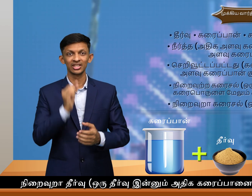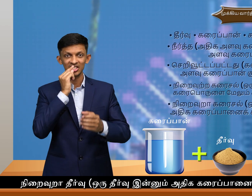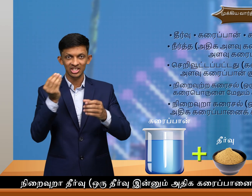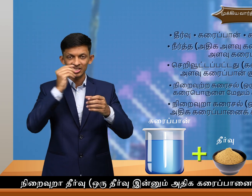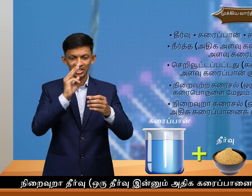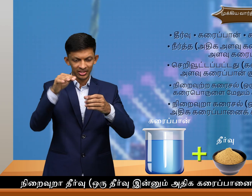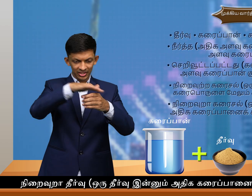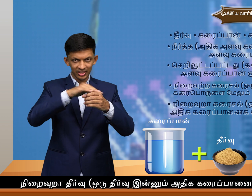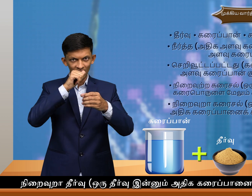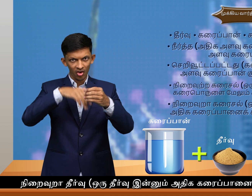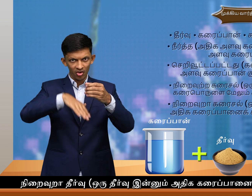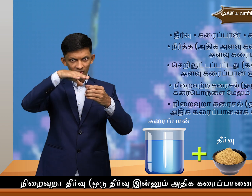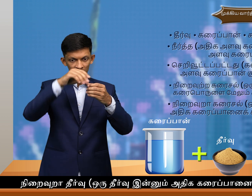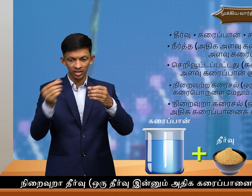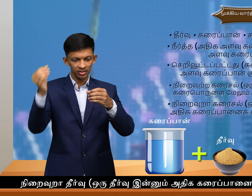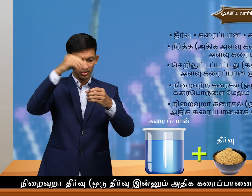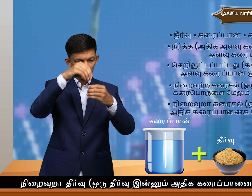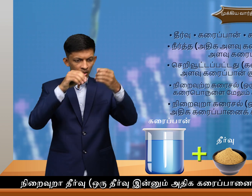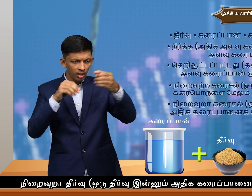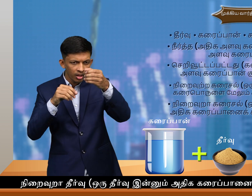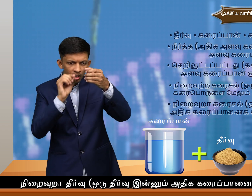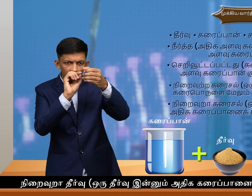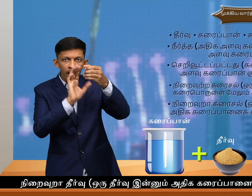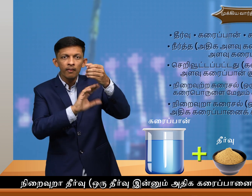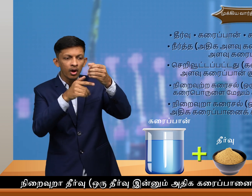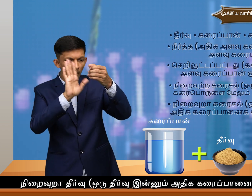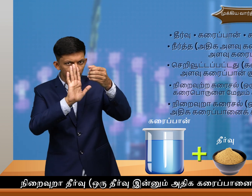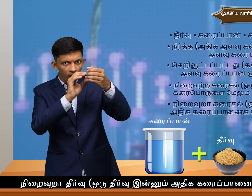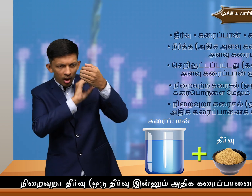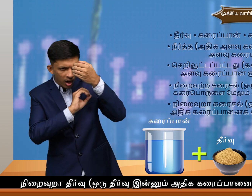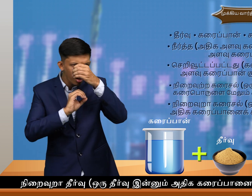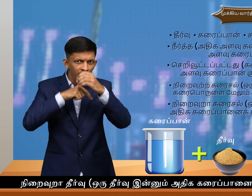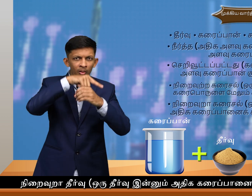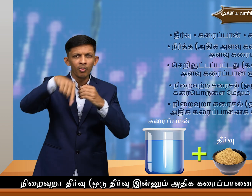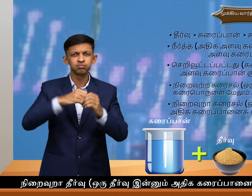நிறைவுறா கரைசல் அதாவது ஒரு கரைசல் இன்னும் அதிக கரைப்பானை கரைக்கும் போது.